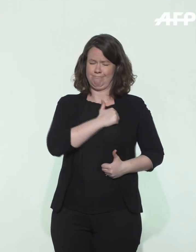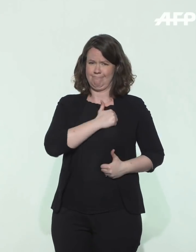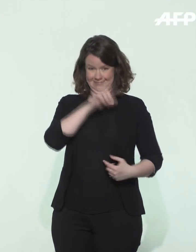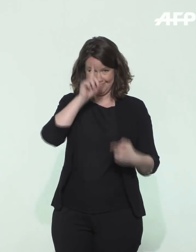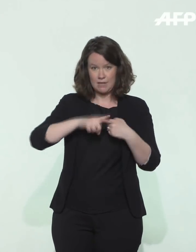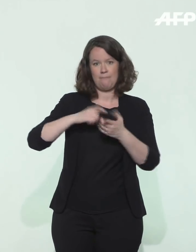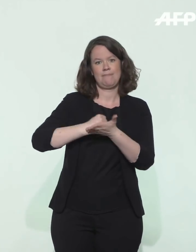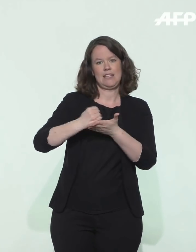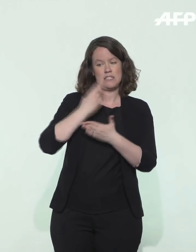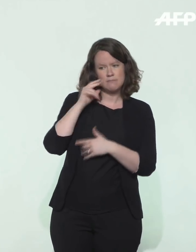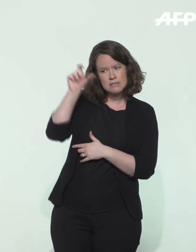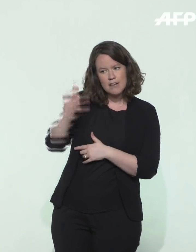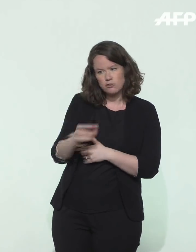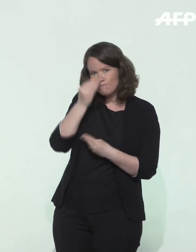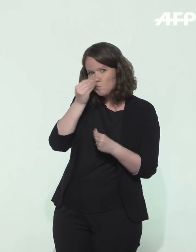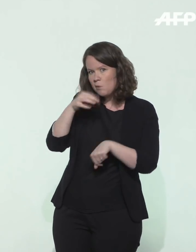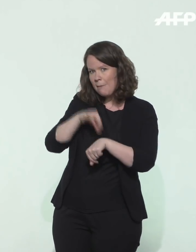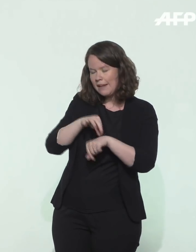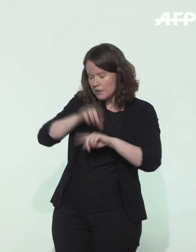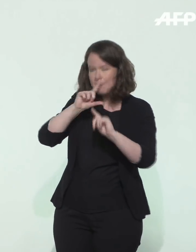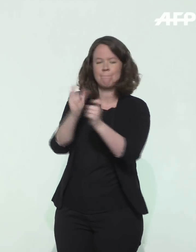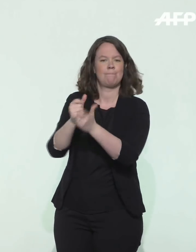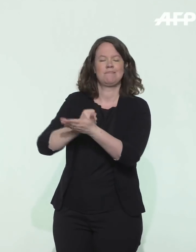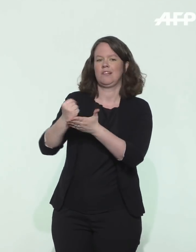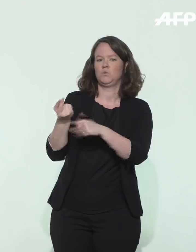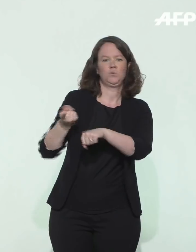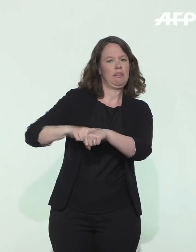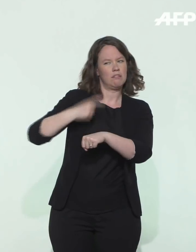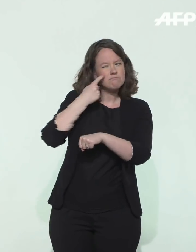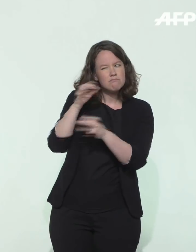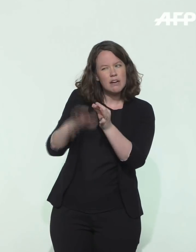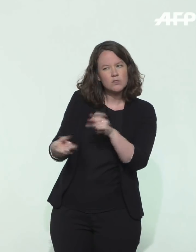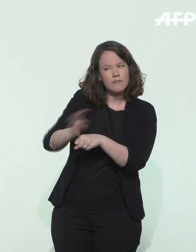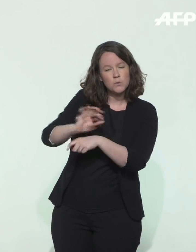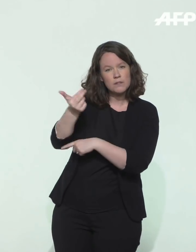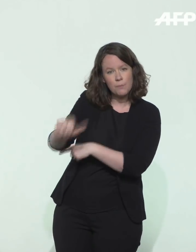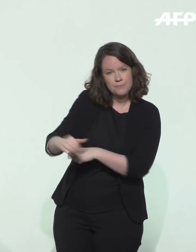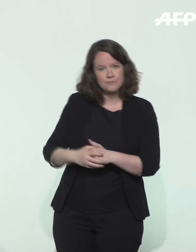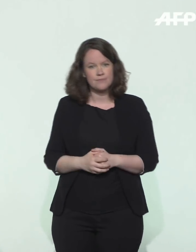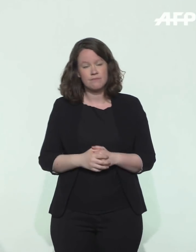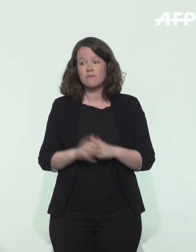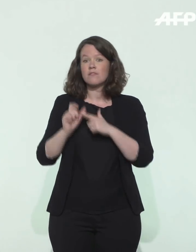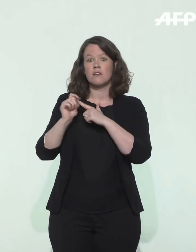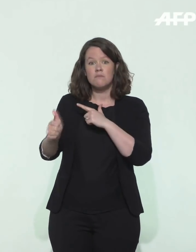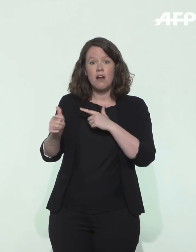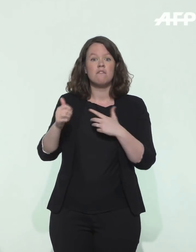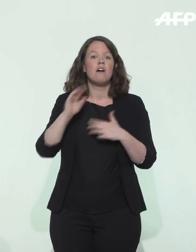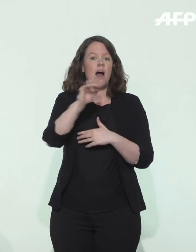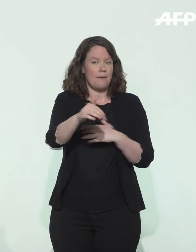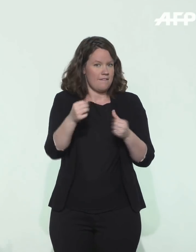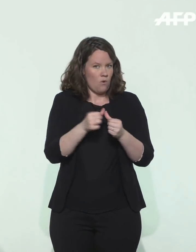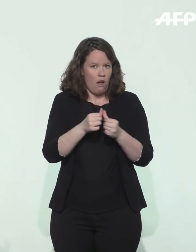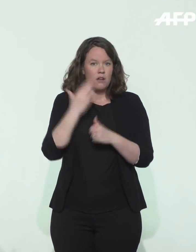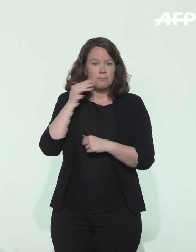les cas symptomatiques, de tester toutes les personnes contacts, avec un gros travail derrière pour faire ce qu'on appelle du contact tracing, c'est-à-dire